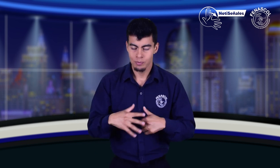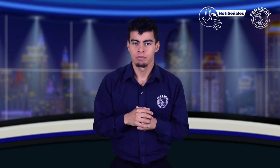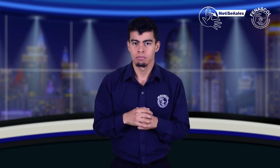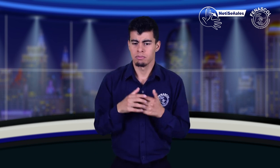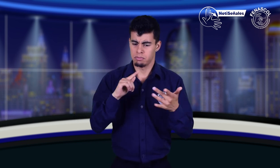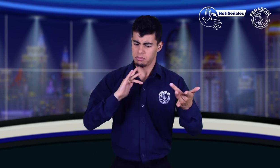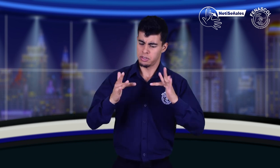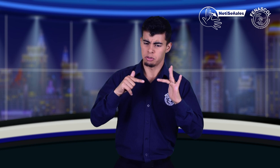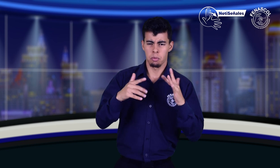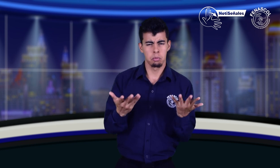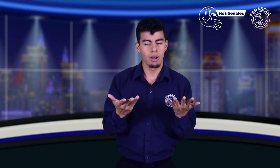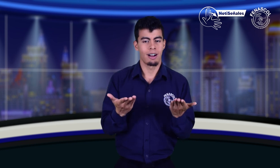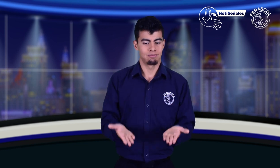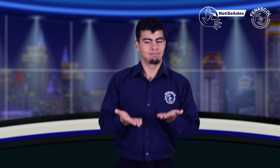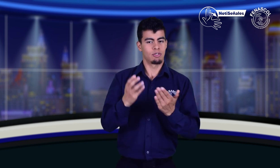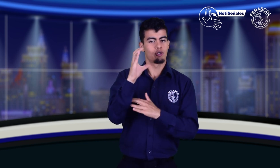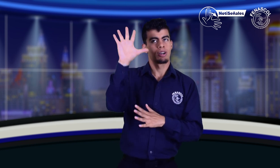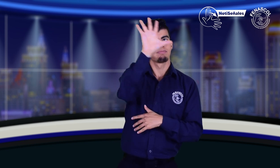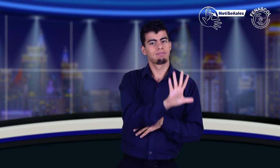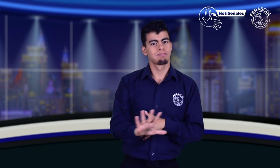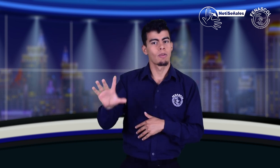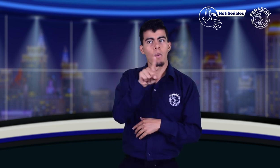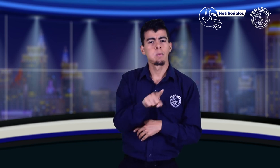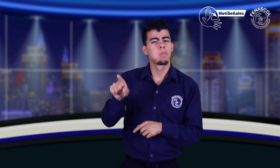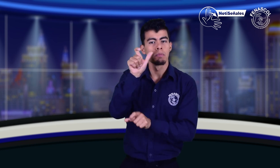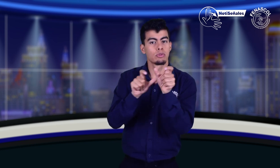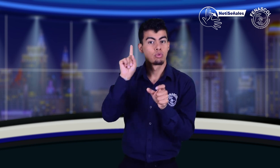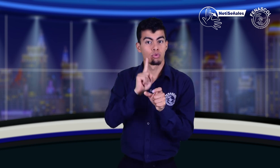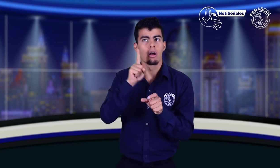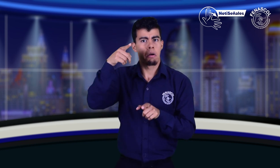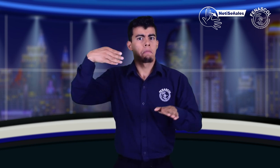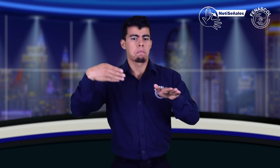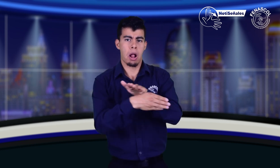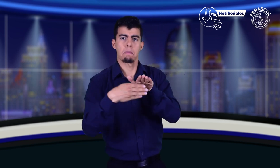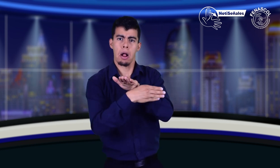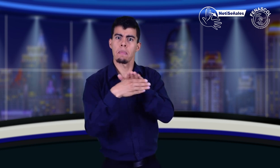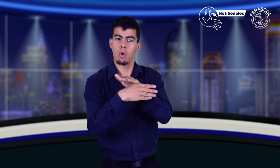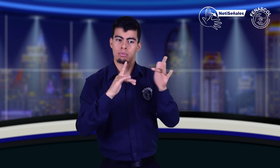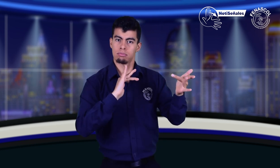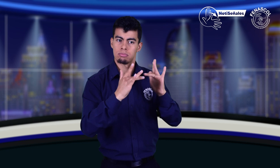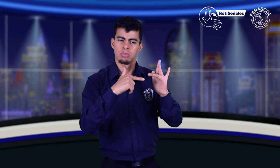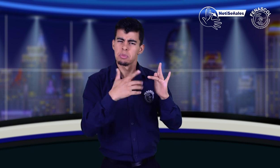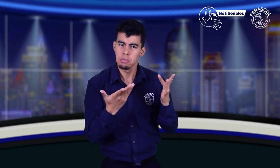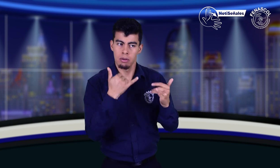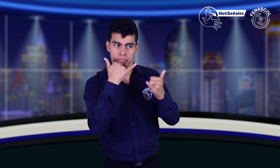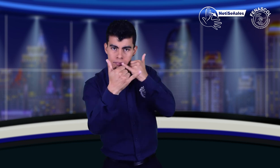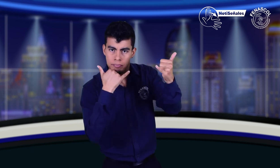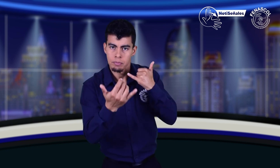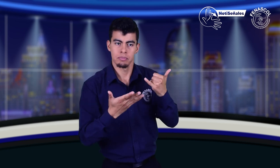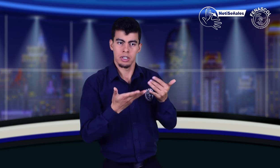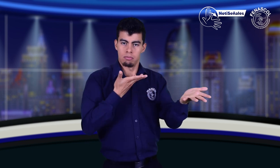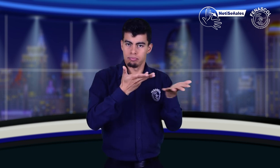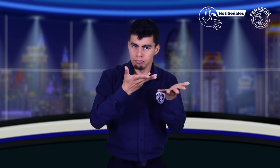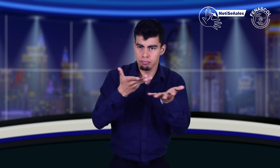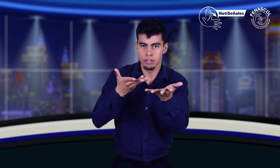que al Ingresar a sus servicios pueden llamar a otros y comunicarse efectivamente ejerciendo su